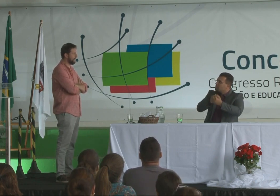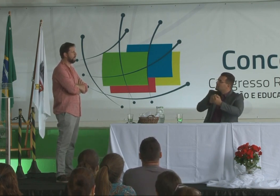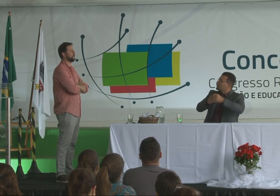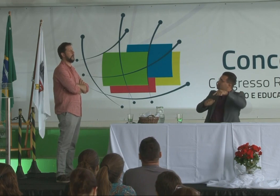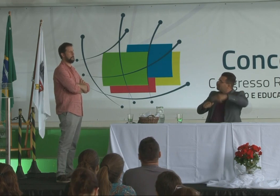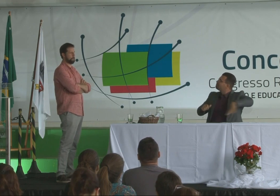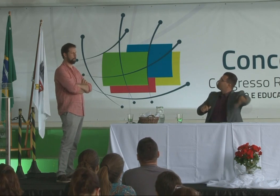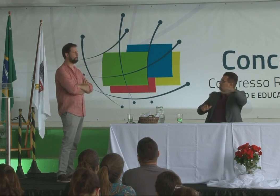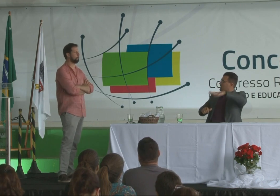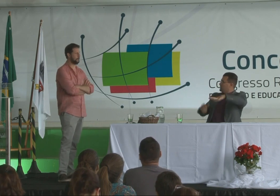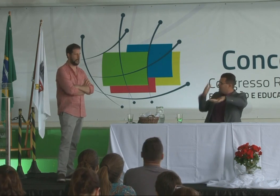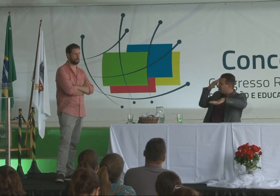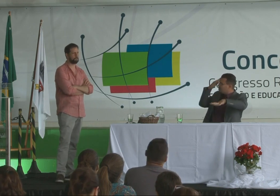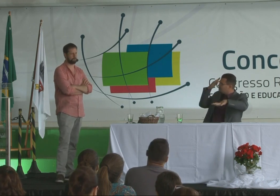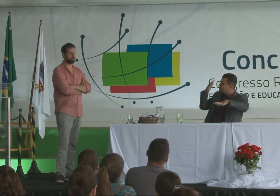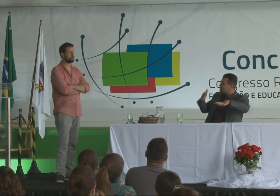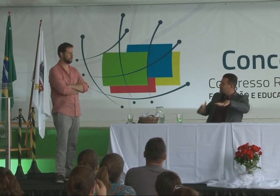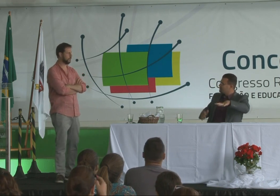questão bilíngue também está vendo adaptações.